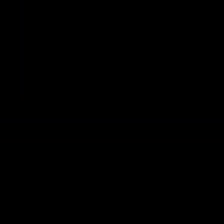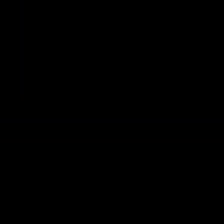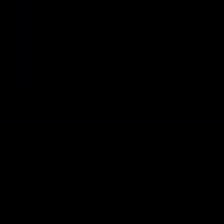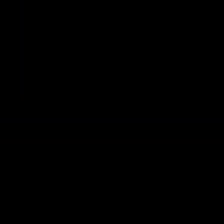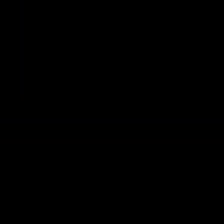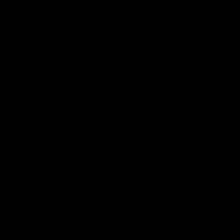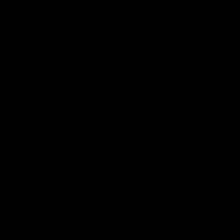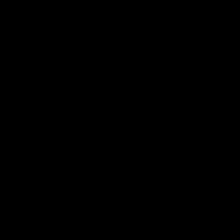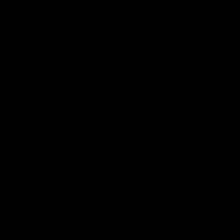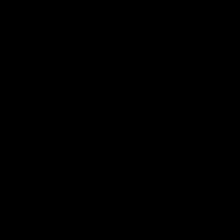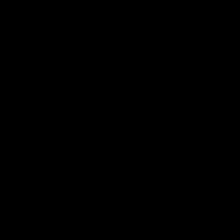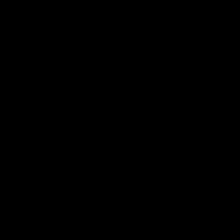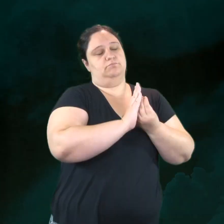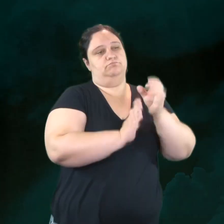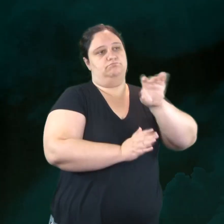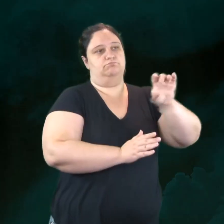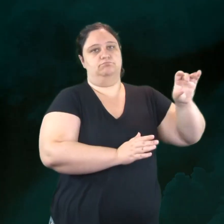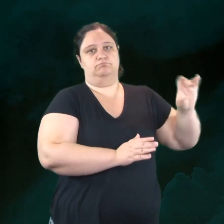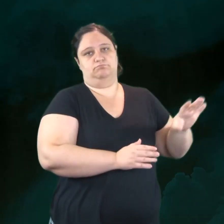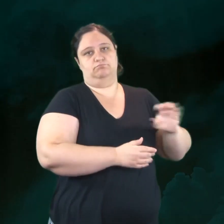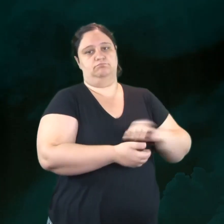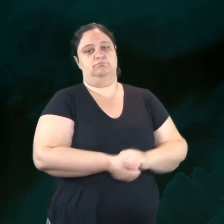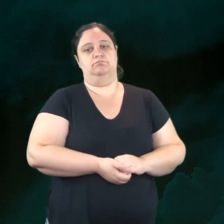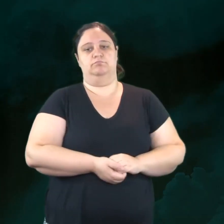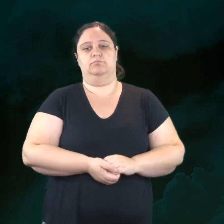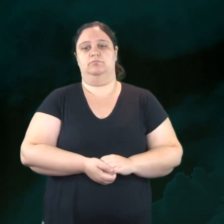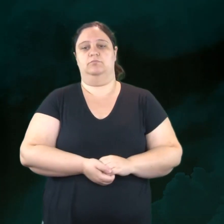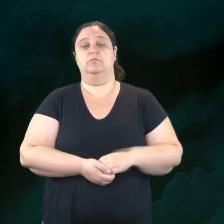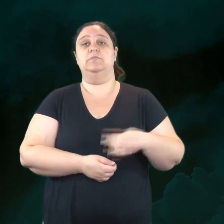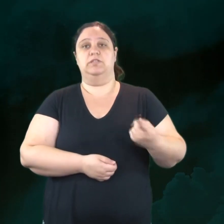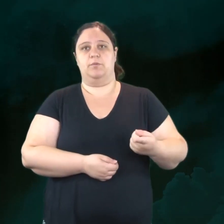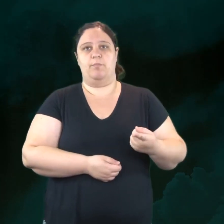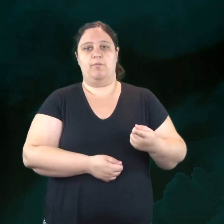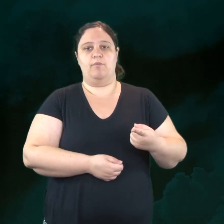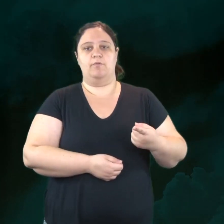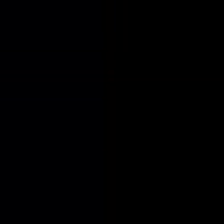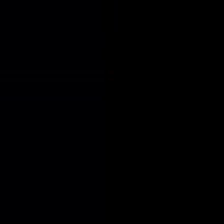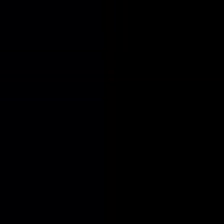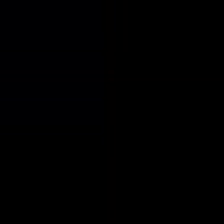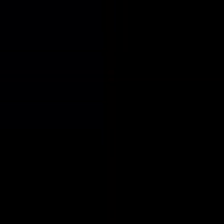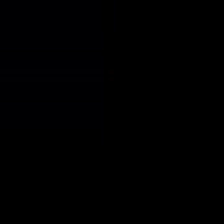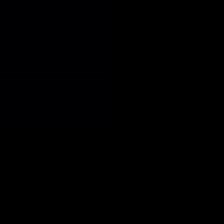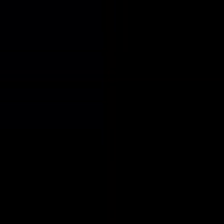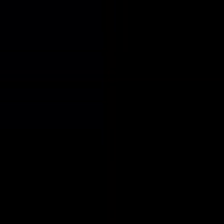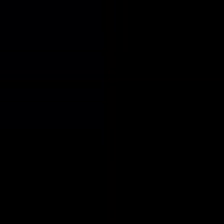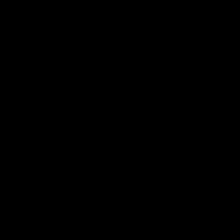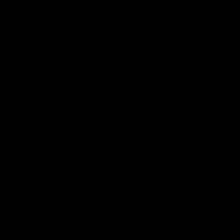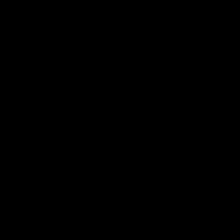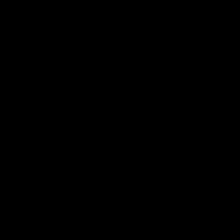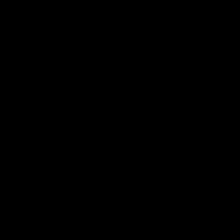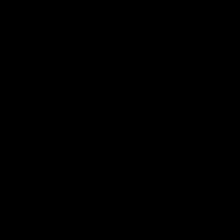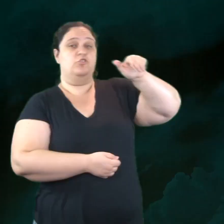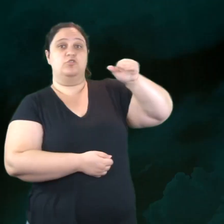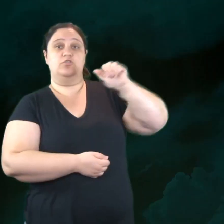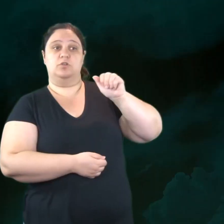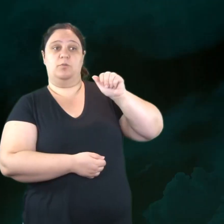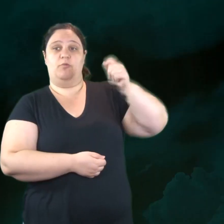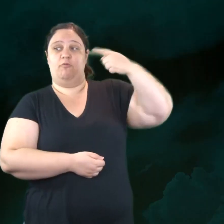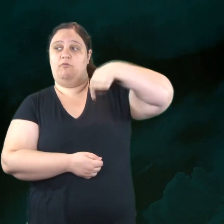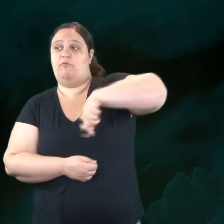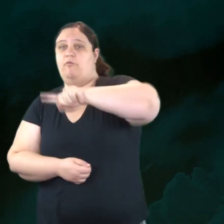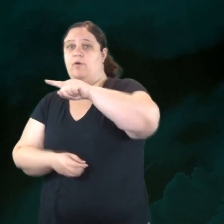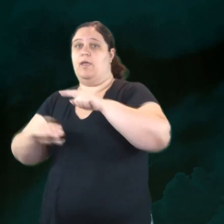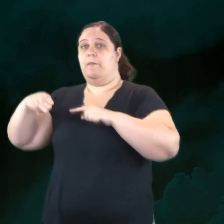Capadócia, e rapidamente houve um chamado macedônio, e eles foram para